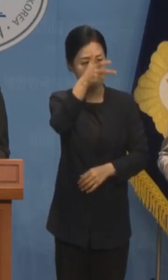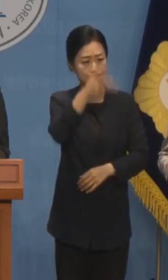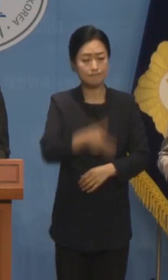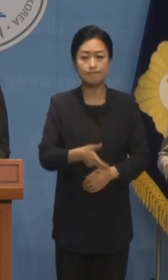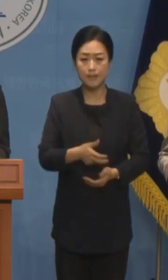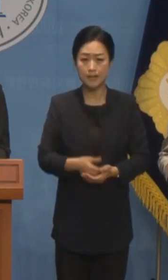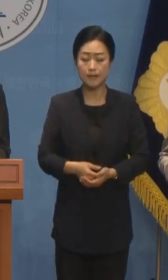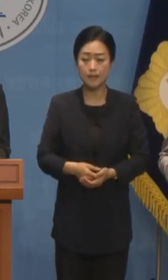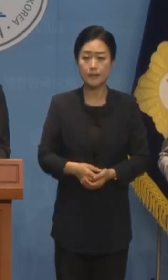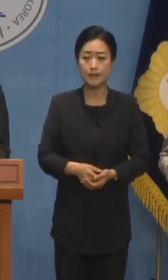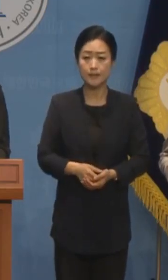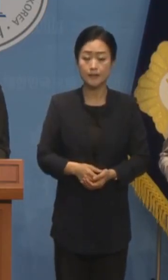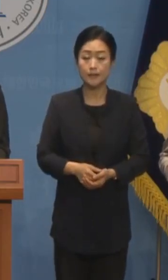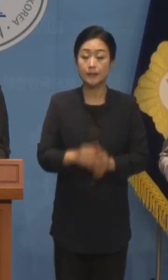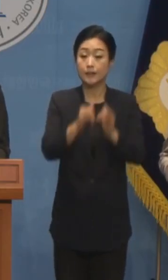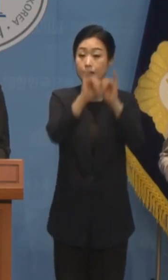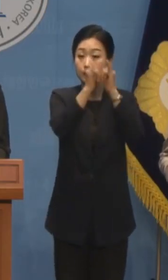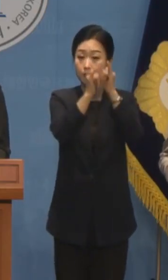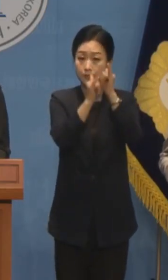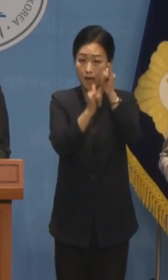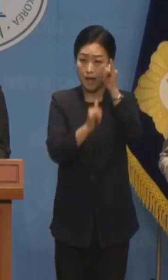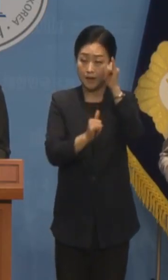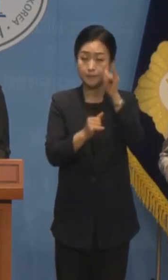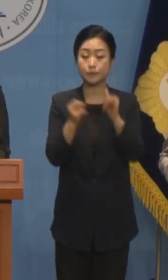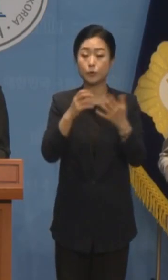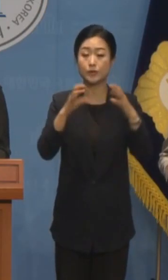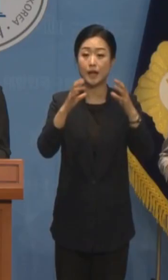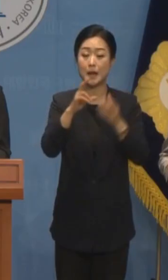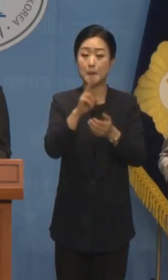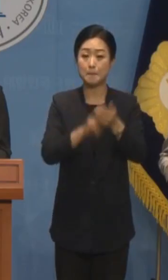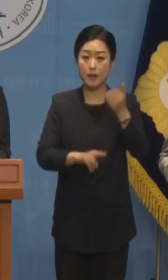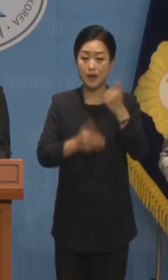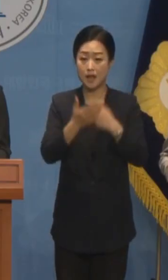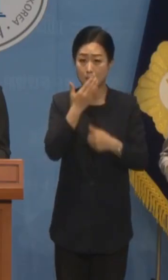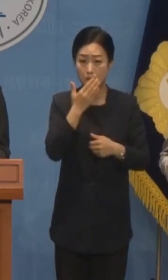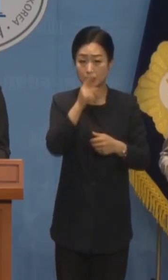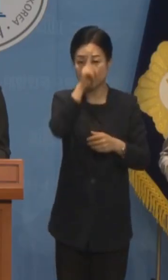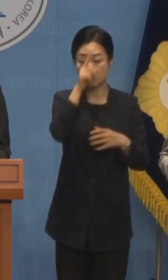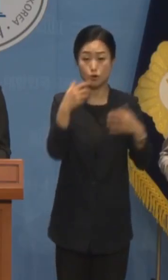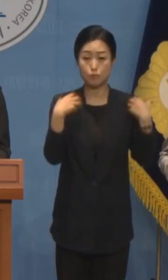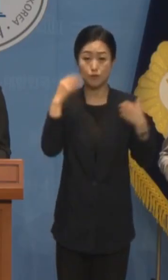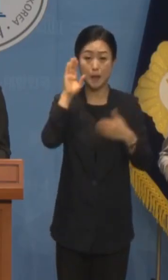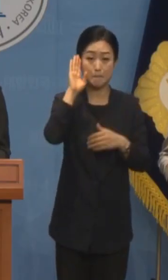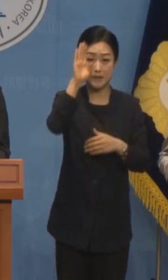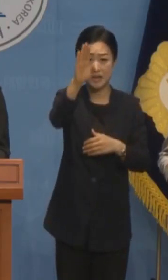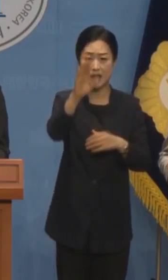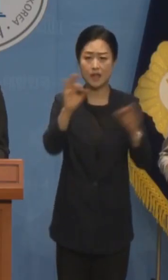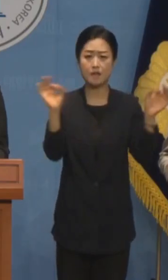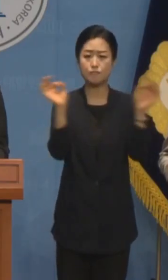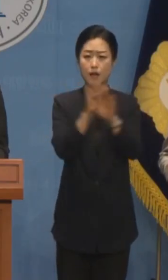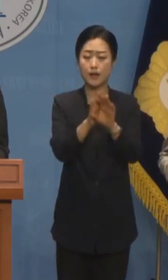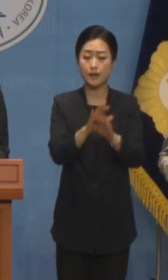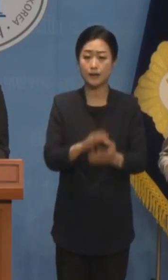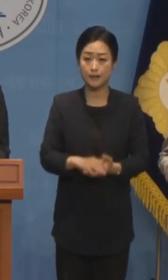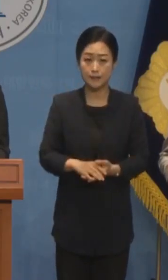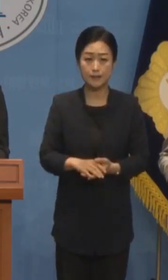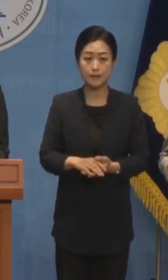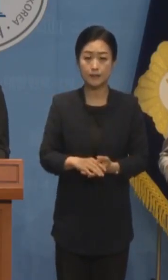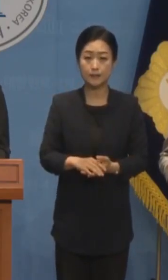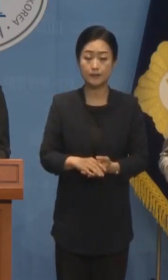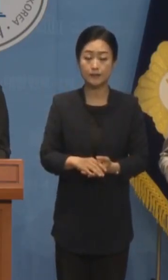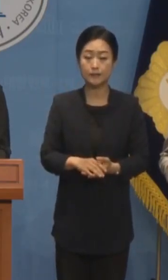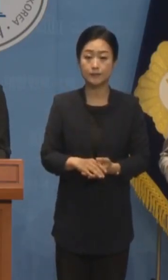있습니다. 역사를, 나라를 팔아넘기려는 정권의 미래는 없습니다. 얼마 남지